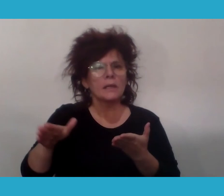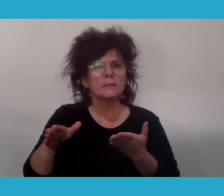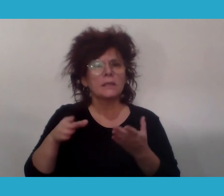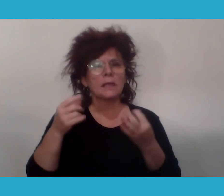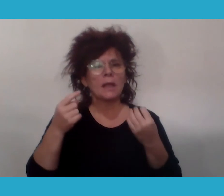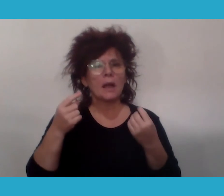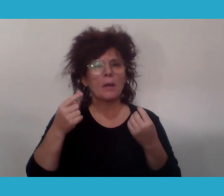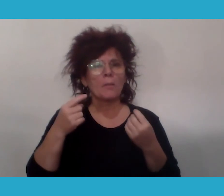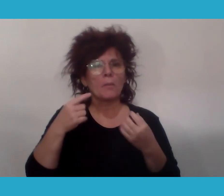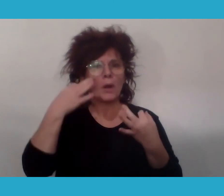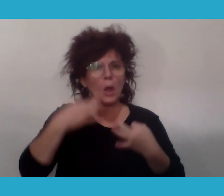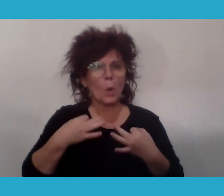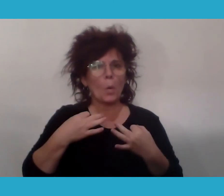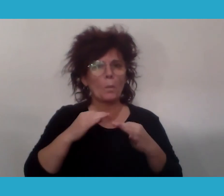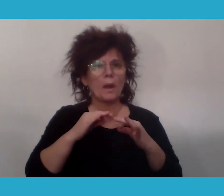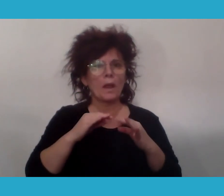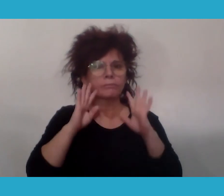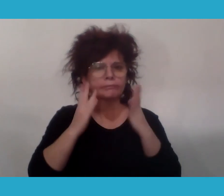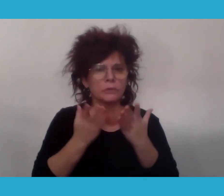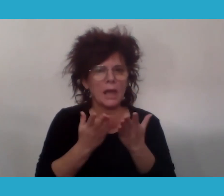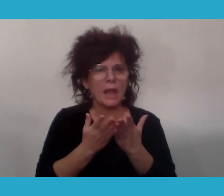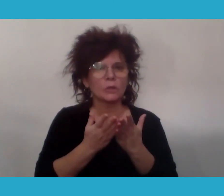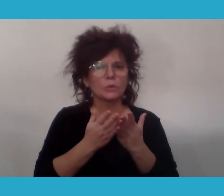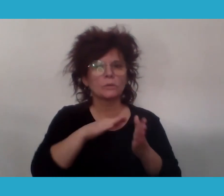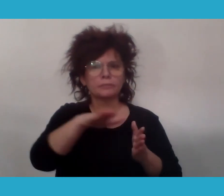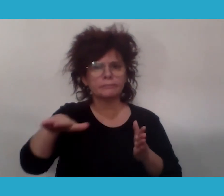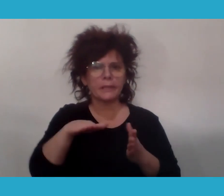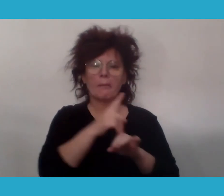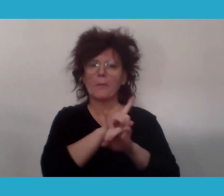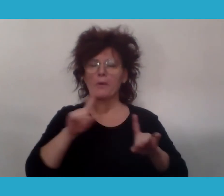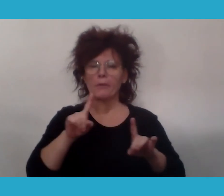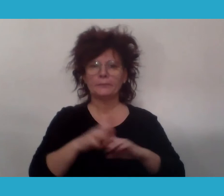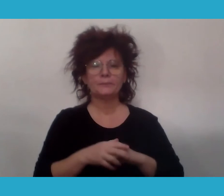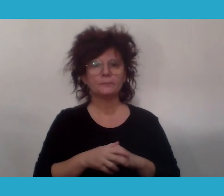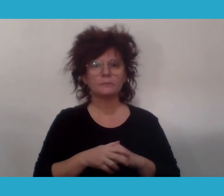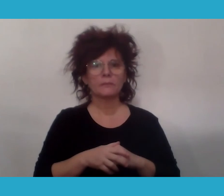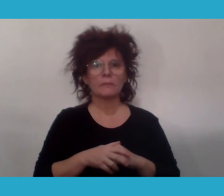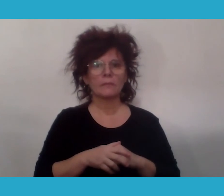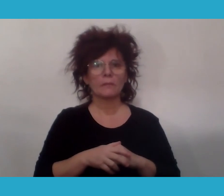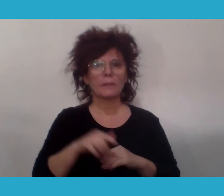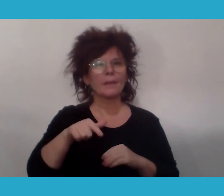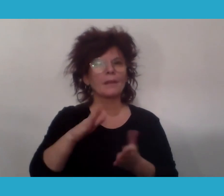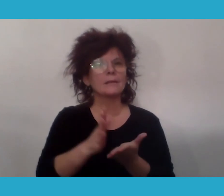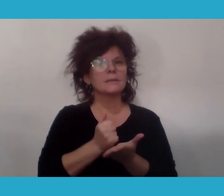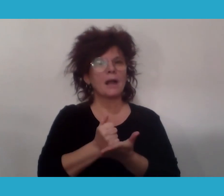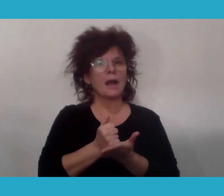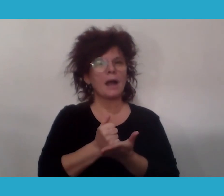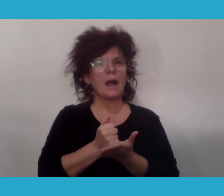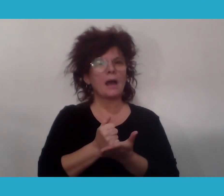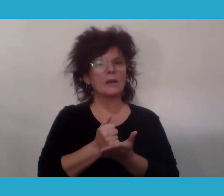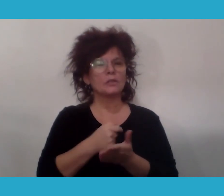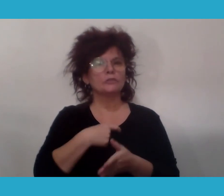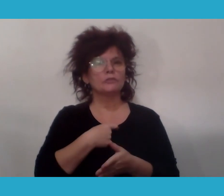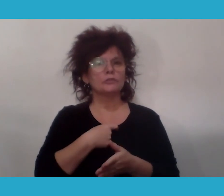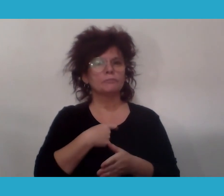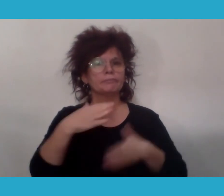por no cumplir con el estudio de campo y por presentar propuestas de mitigación difusas. Explica que se adoptó la doctrina de shock para avanzar